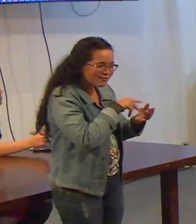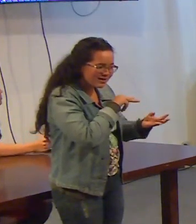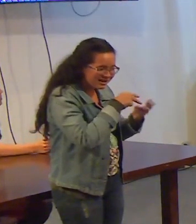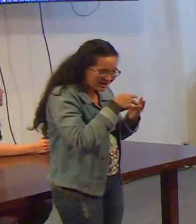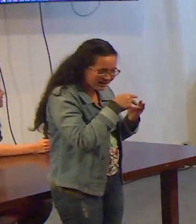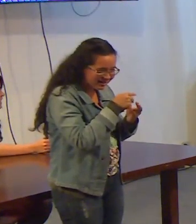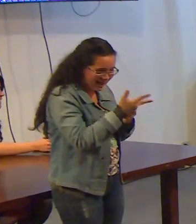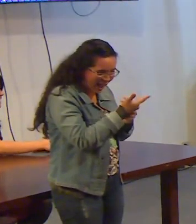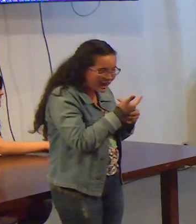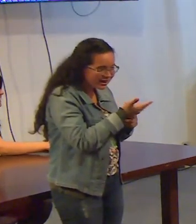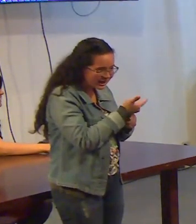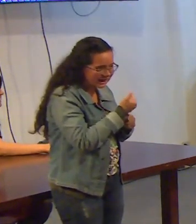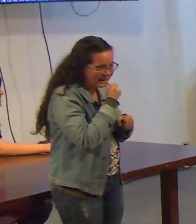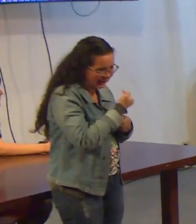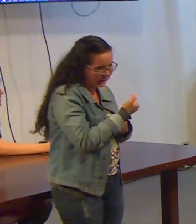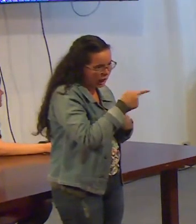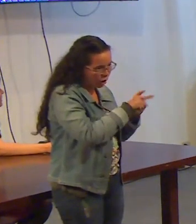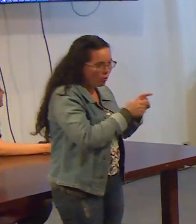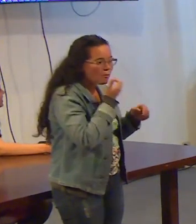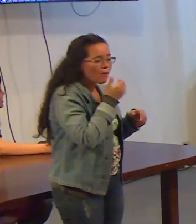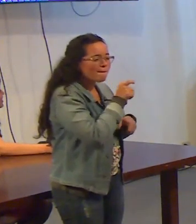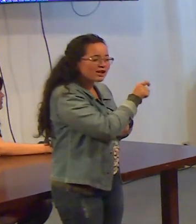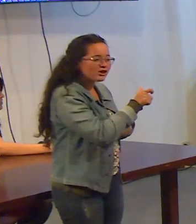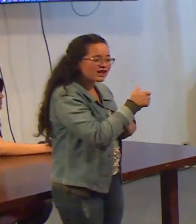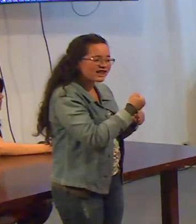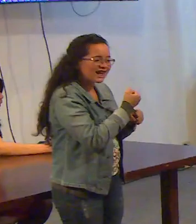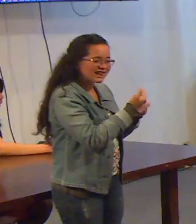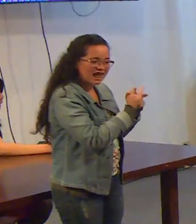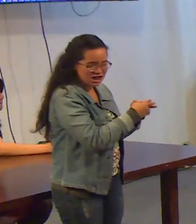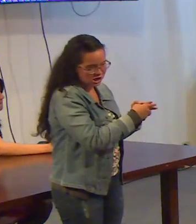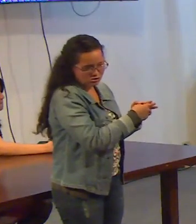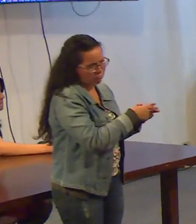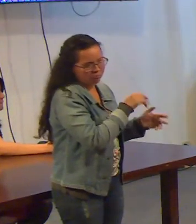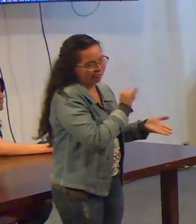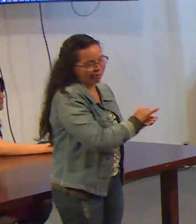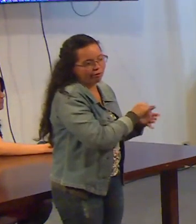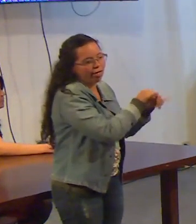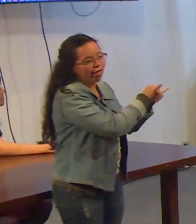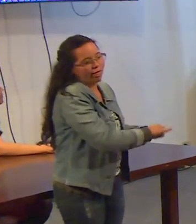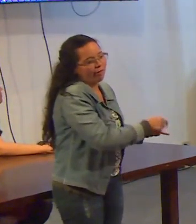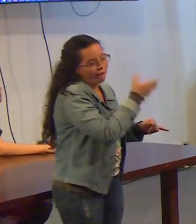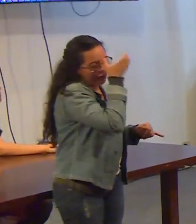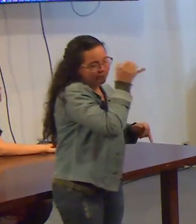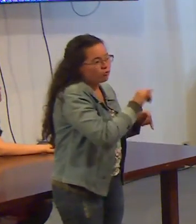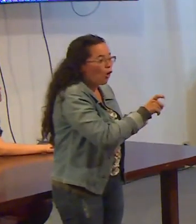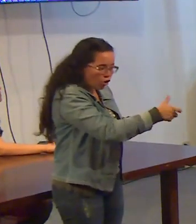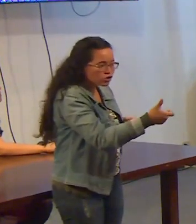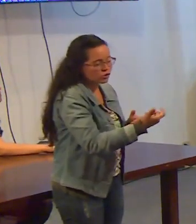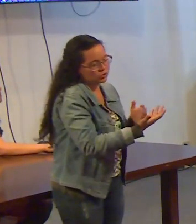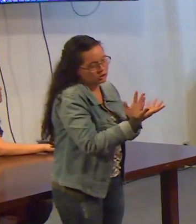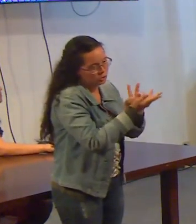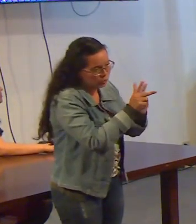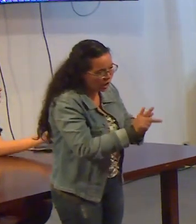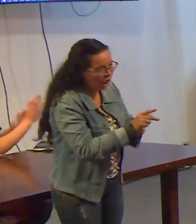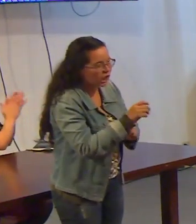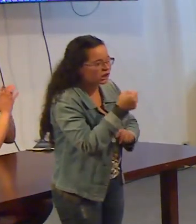sentir, porque el arte es sentimiento y es vivencia. Muchísimas gracias y gracias por su